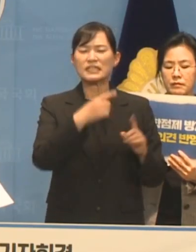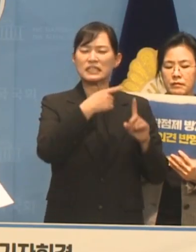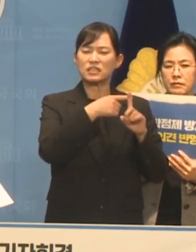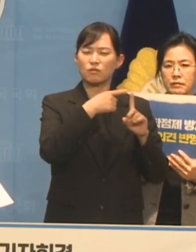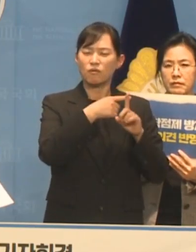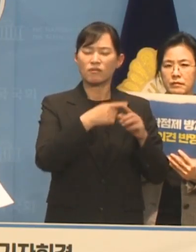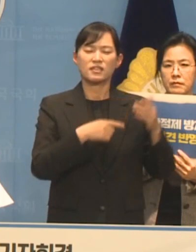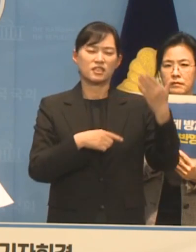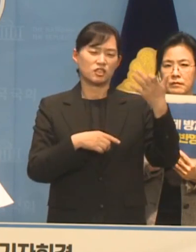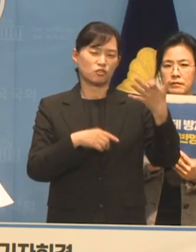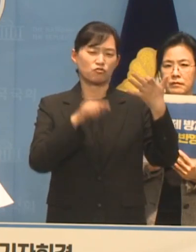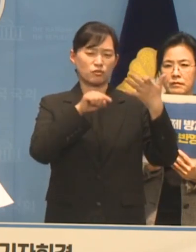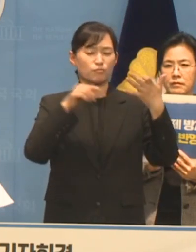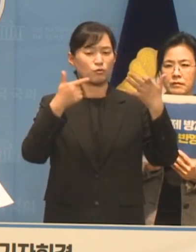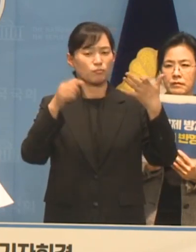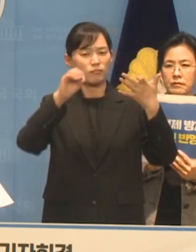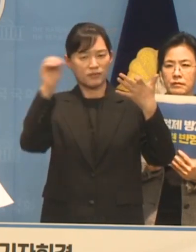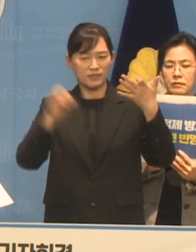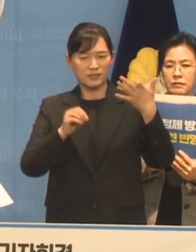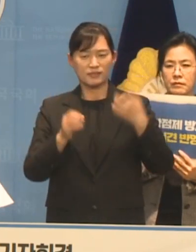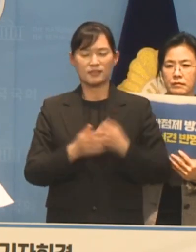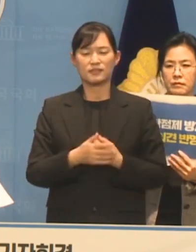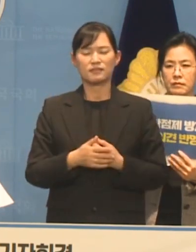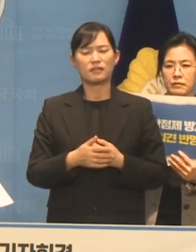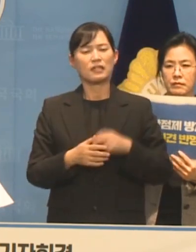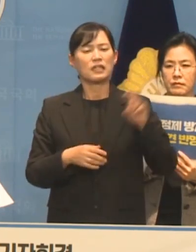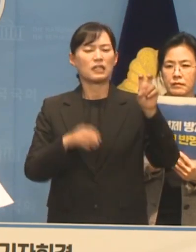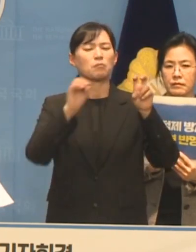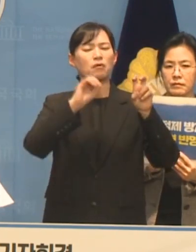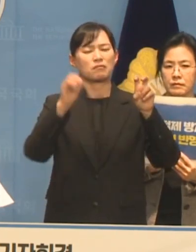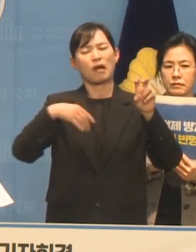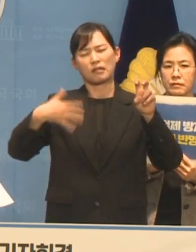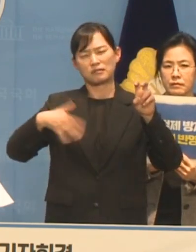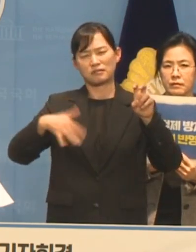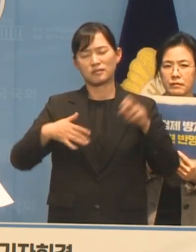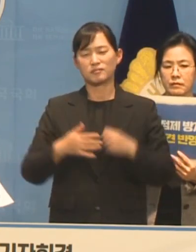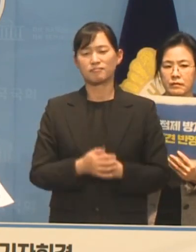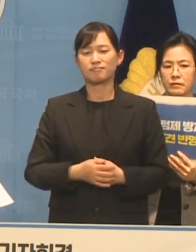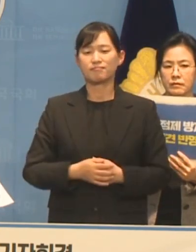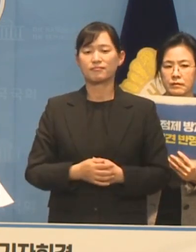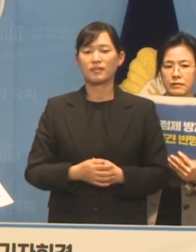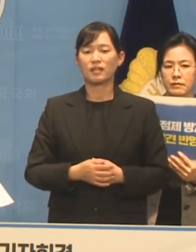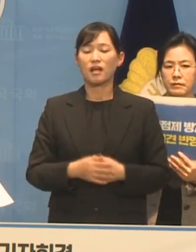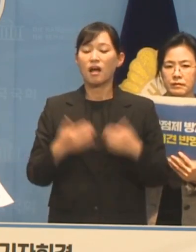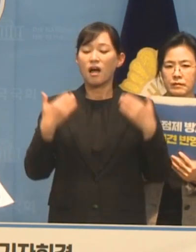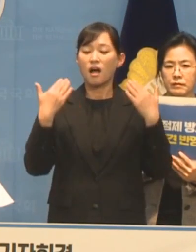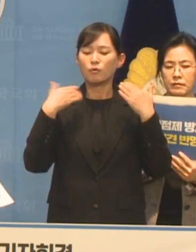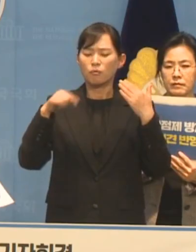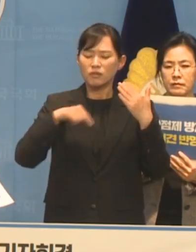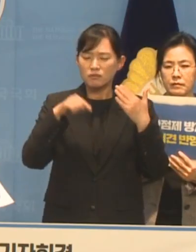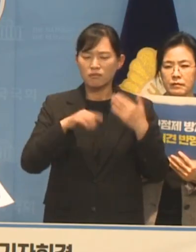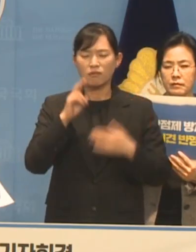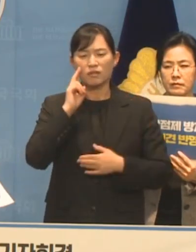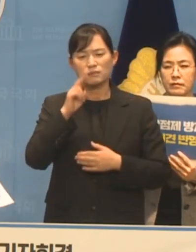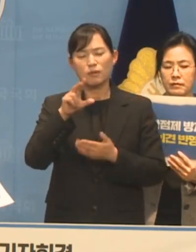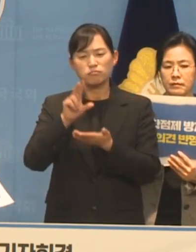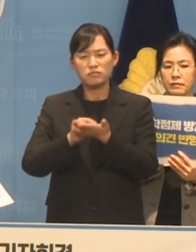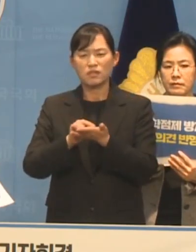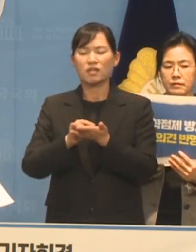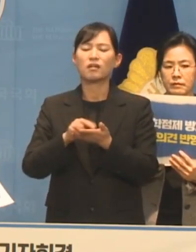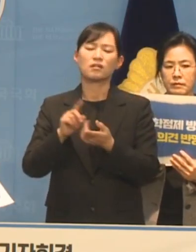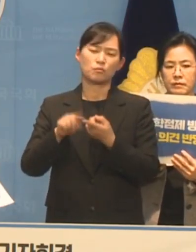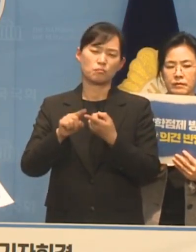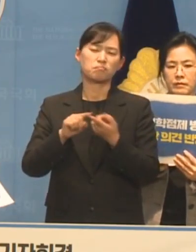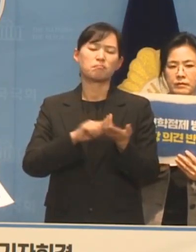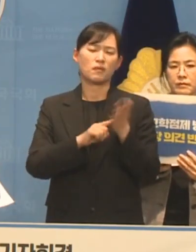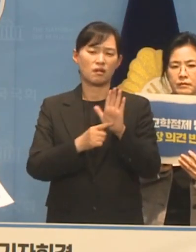응답은 19.6%로 채 20%를 넘지 못했습니다. 학교 현장의 심각한 상황이 설문에서도 그대로